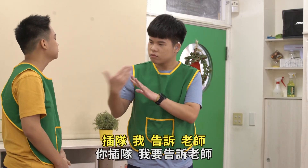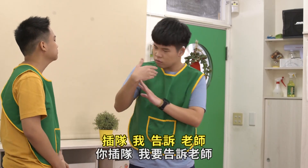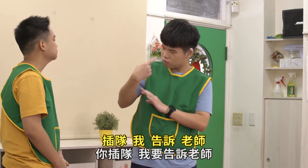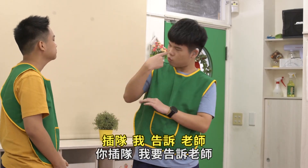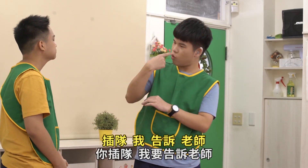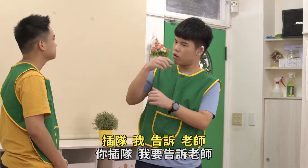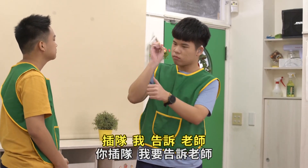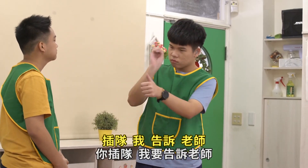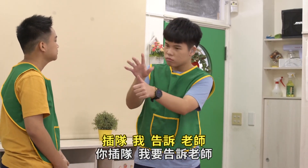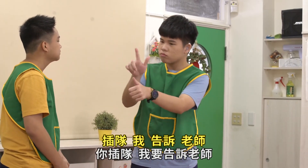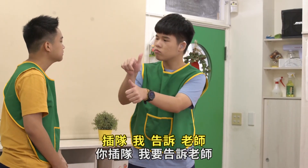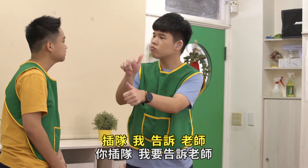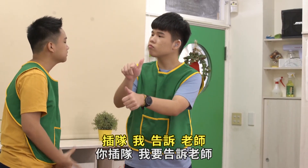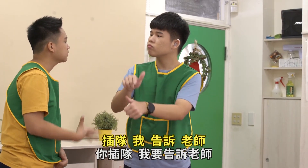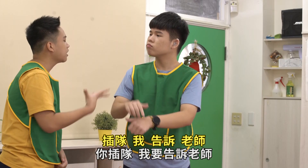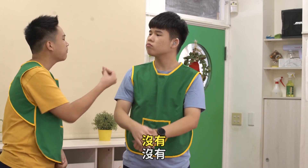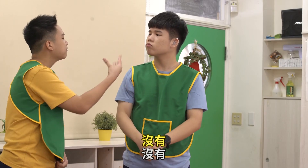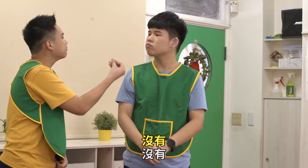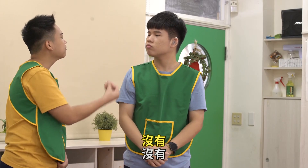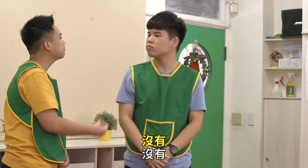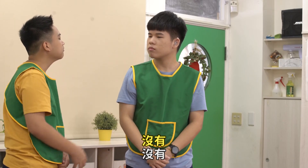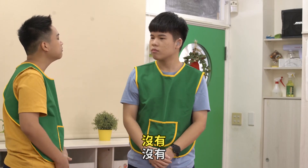你插队，我要告诉老师。 没有，